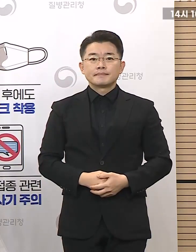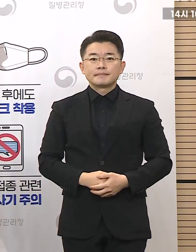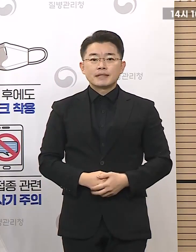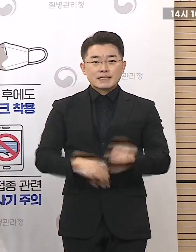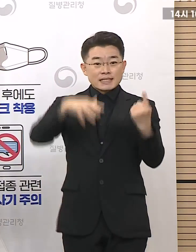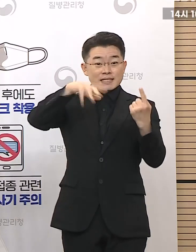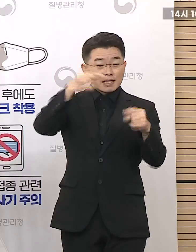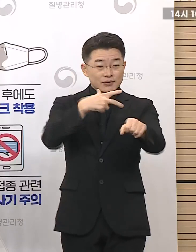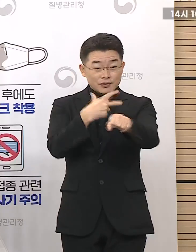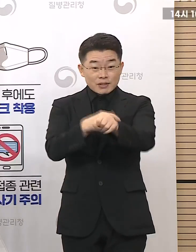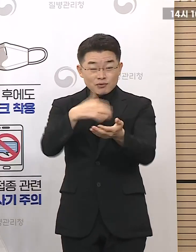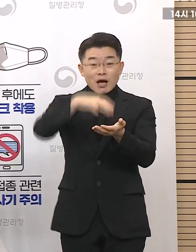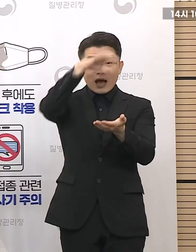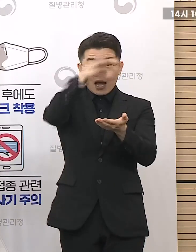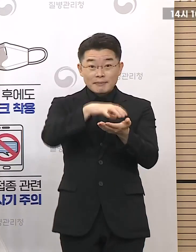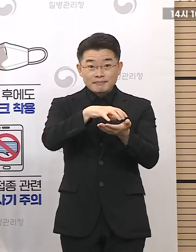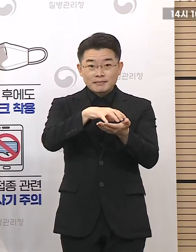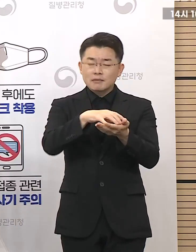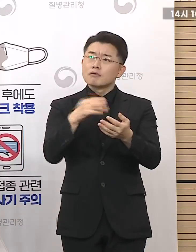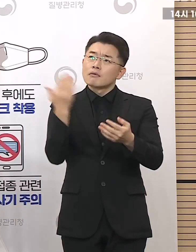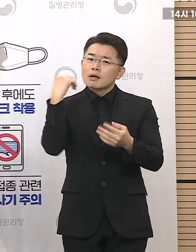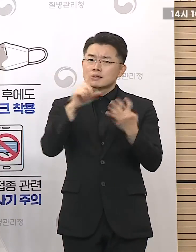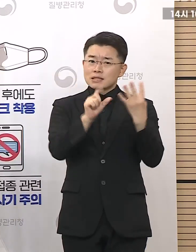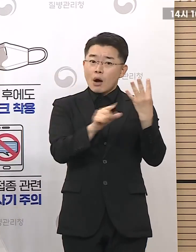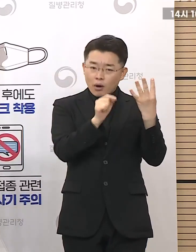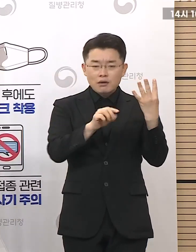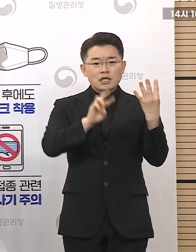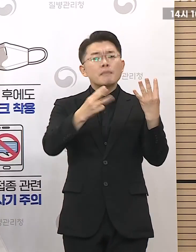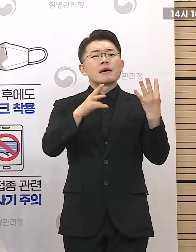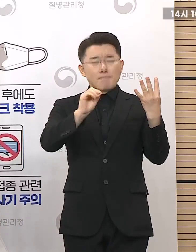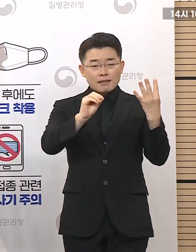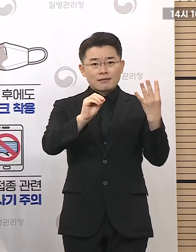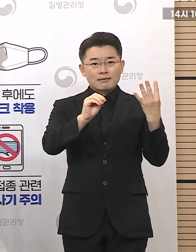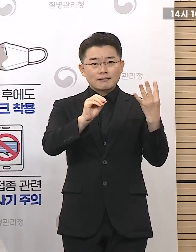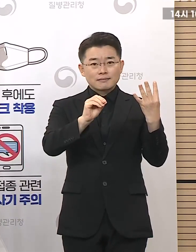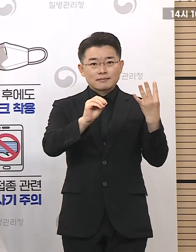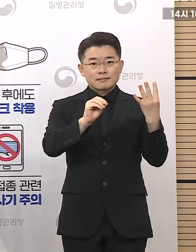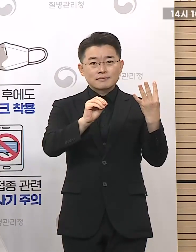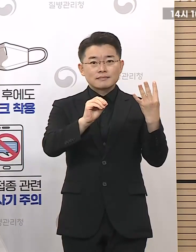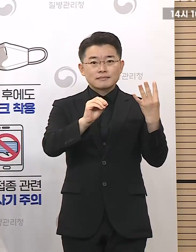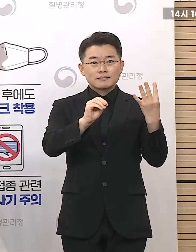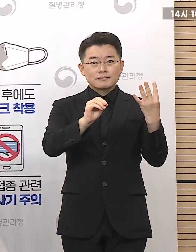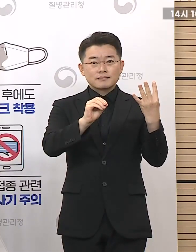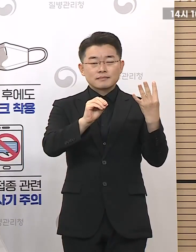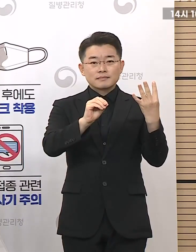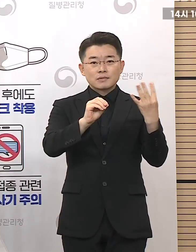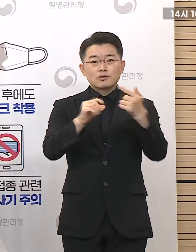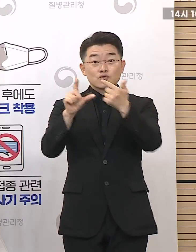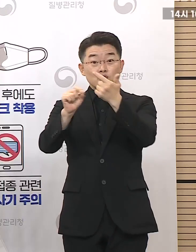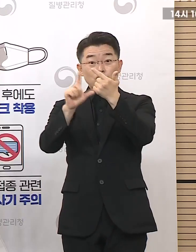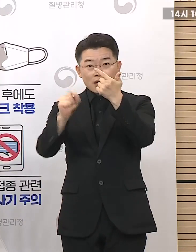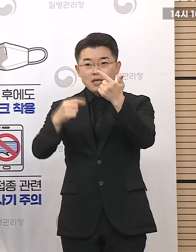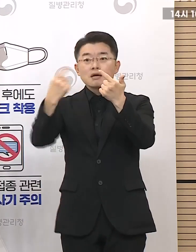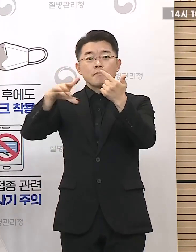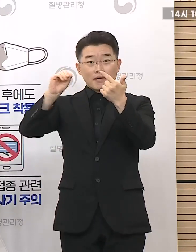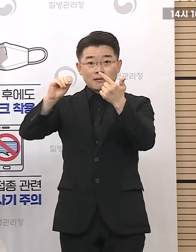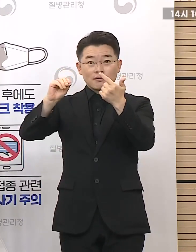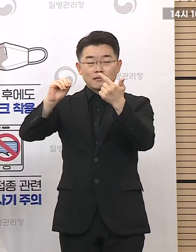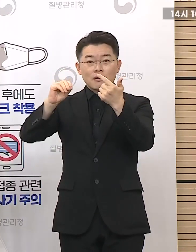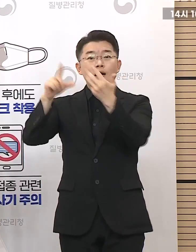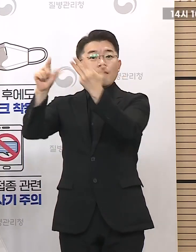누적 1차 접종자 수는 4월에 300만 명이 달성된 걸 시작으로 6월에 1000만